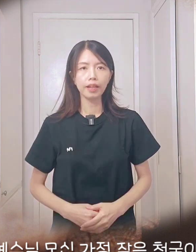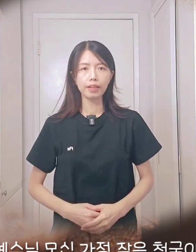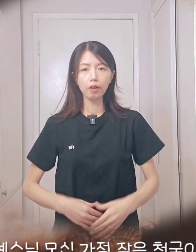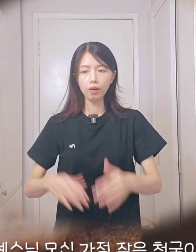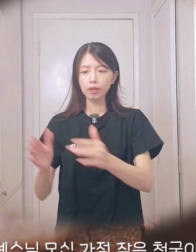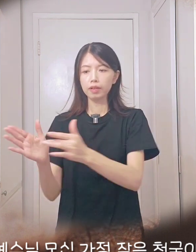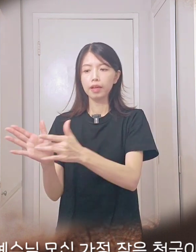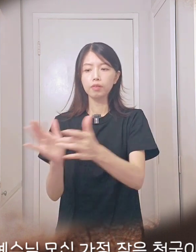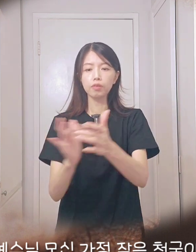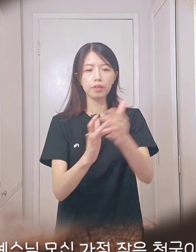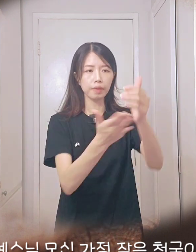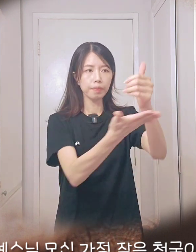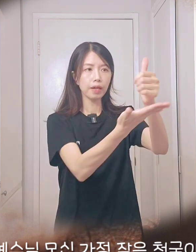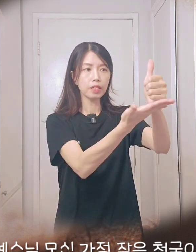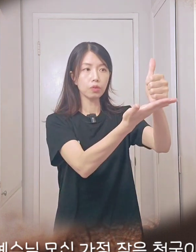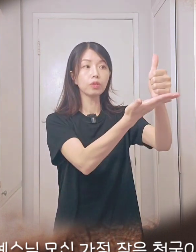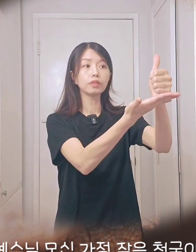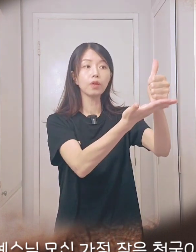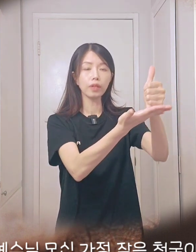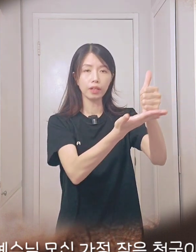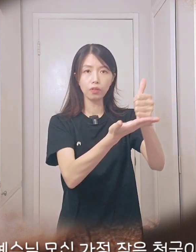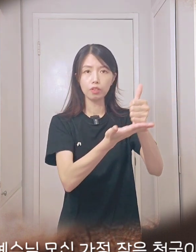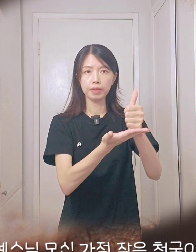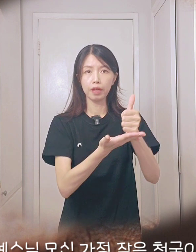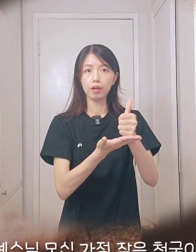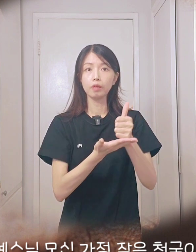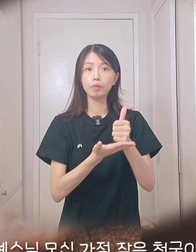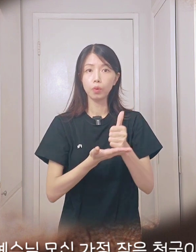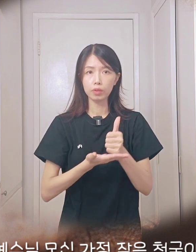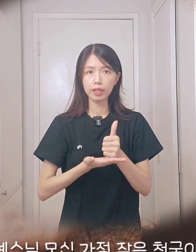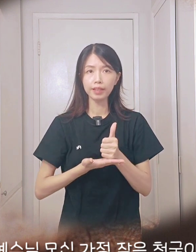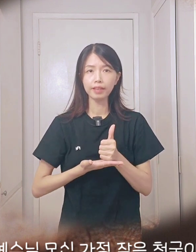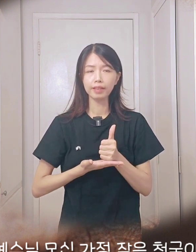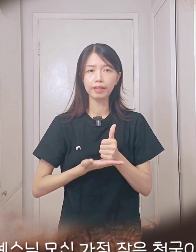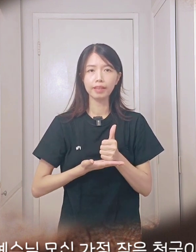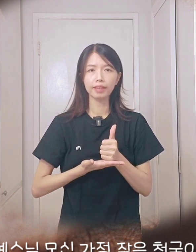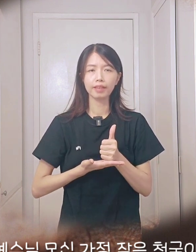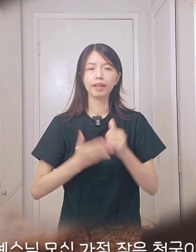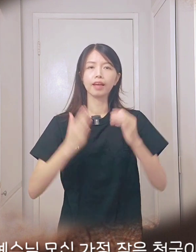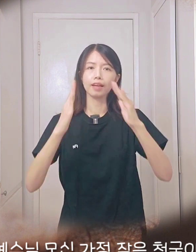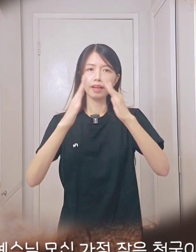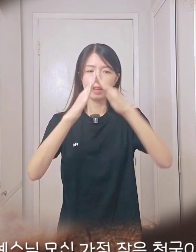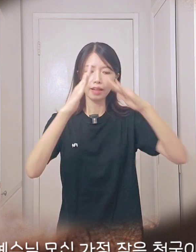모신. 그래서 예수님 하시고 그대로 당겨주시면 돼요. 모신